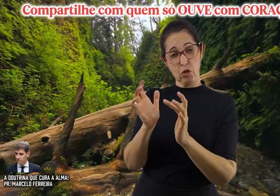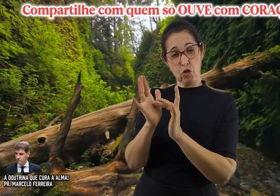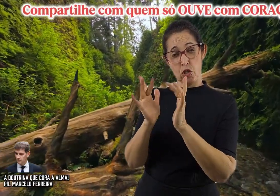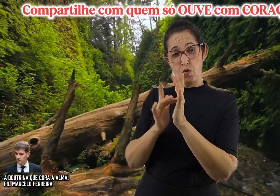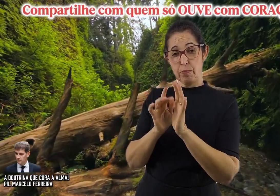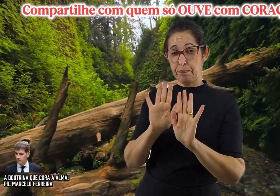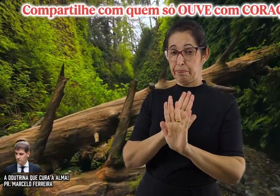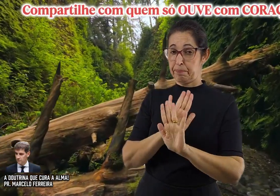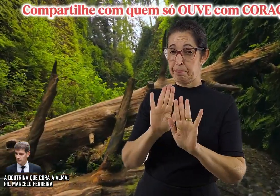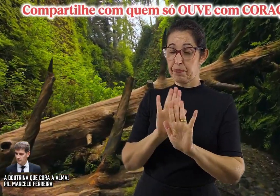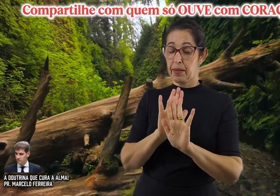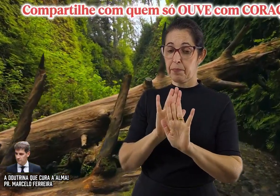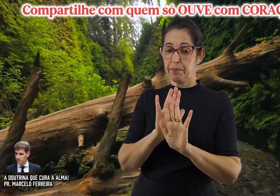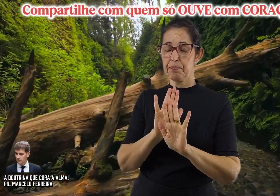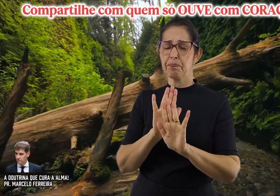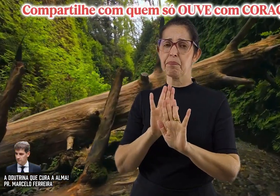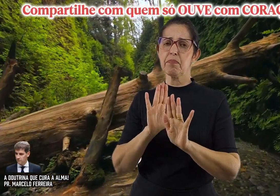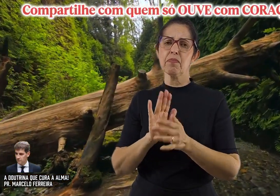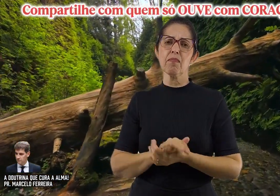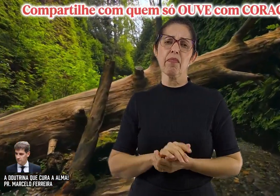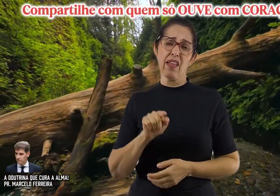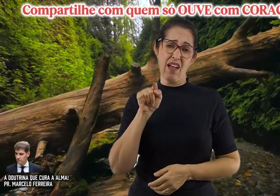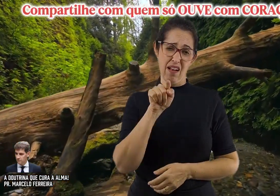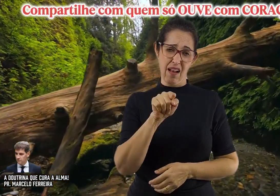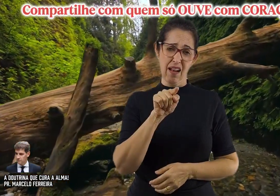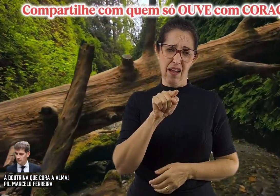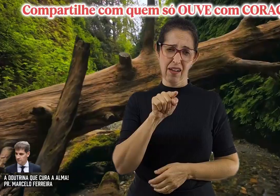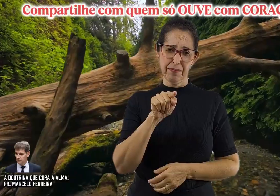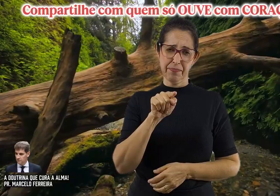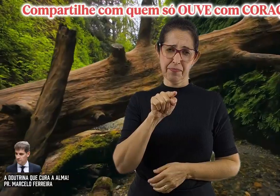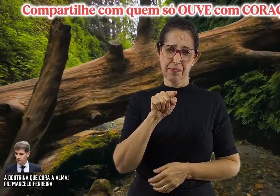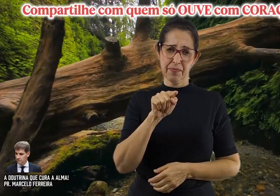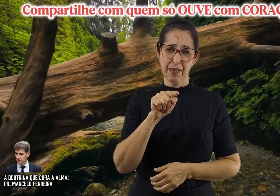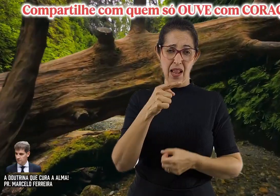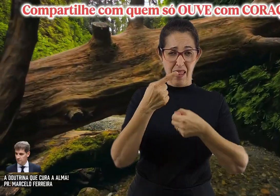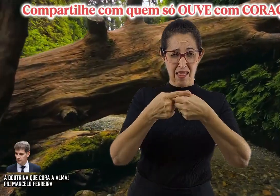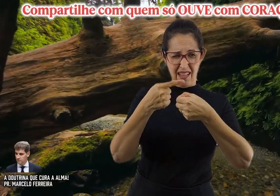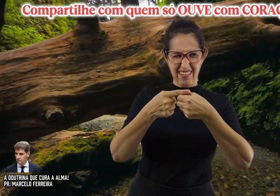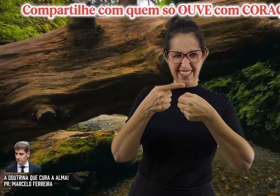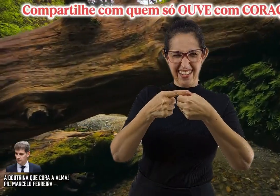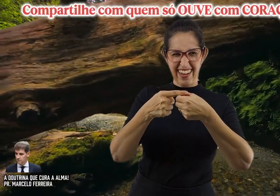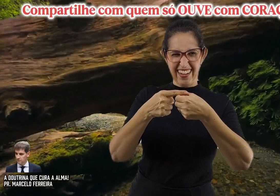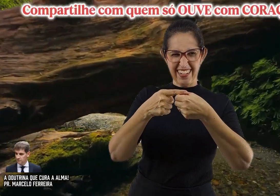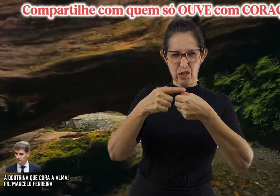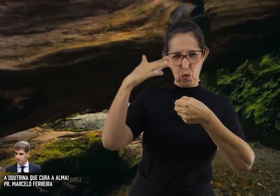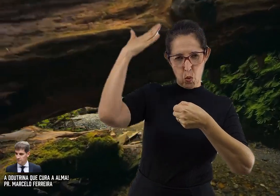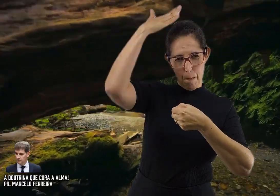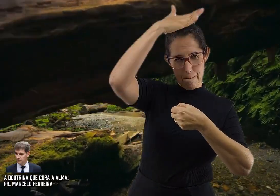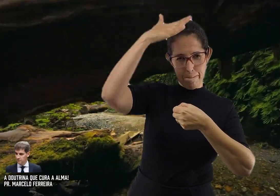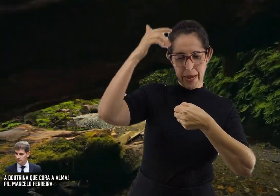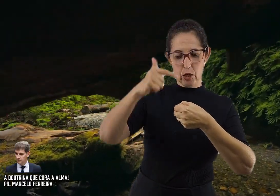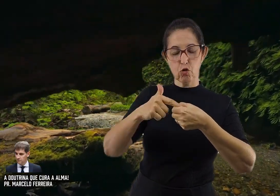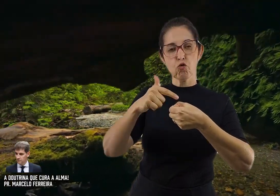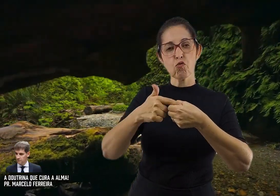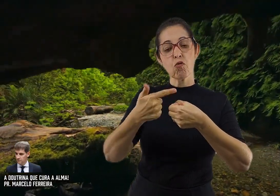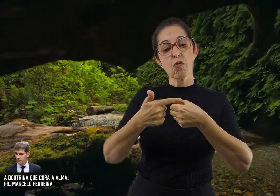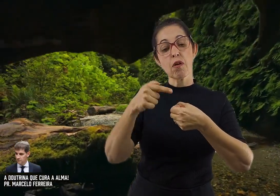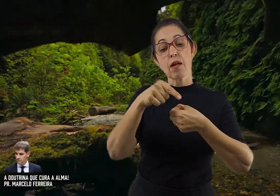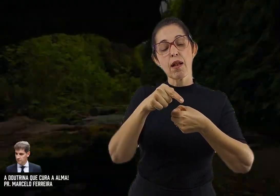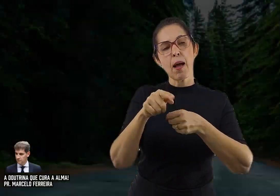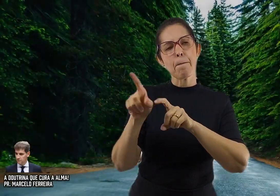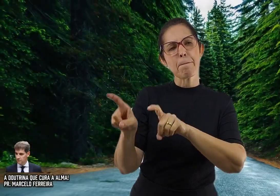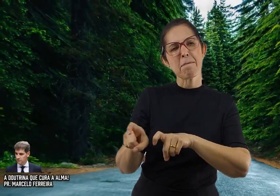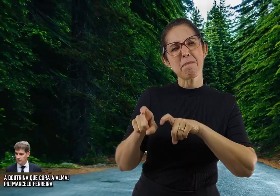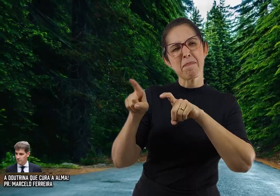ele se candidatou lá no México. Estava no interior do país, uma cidade que vive da agrícola, que vive